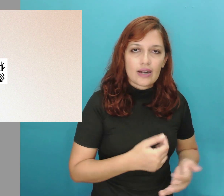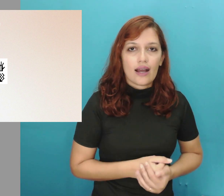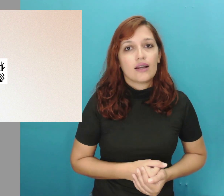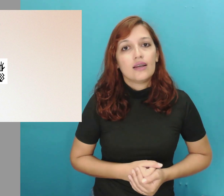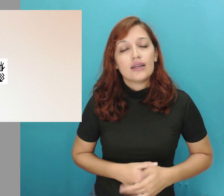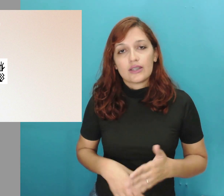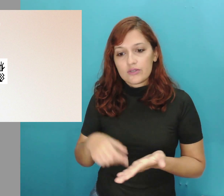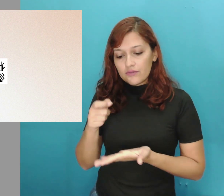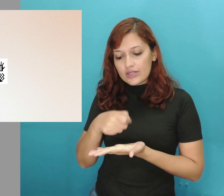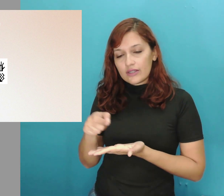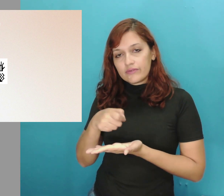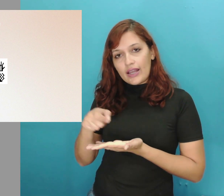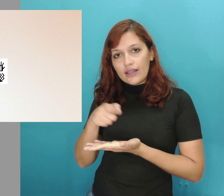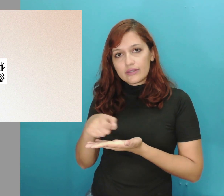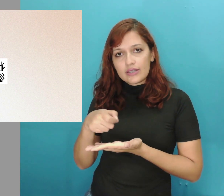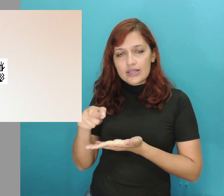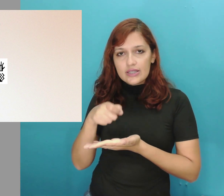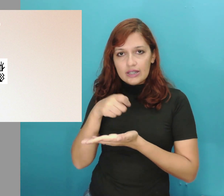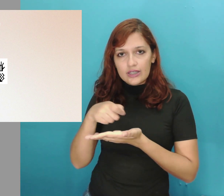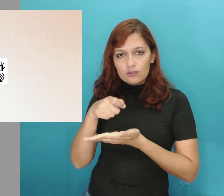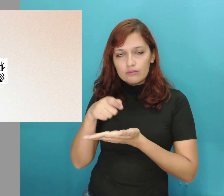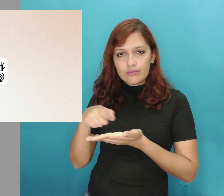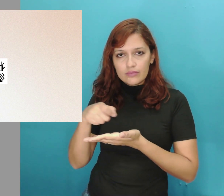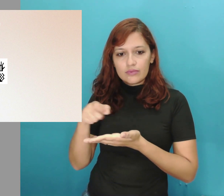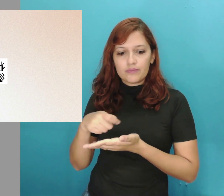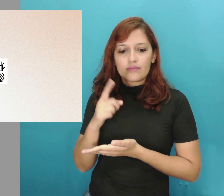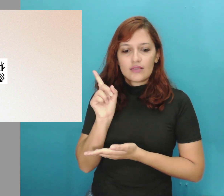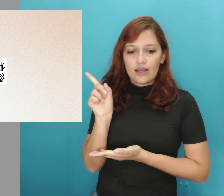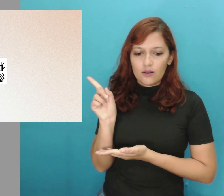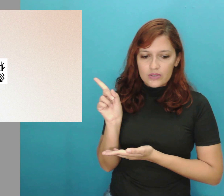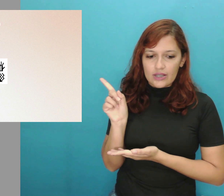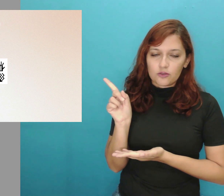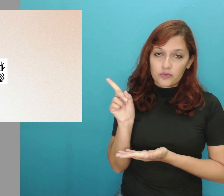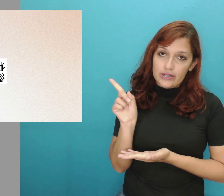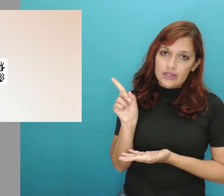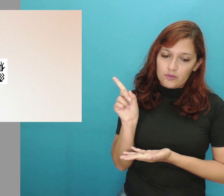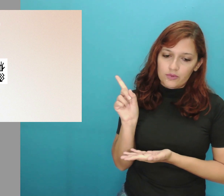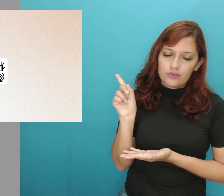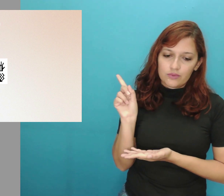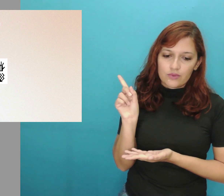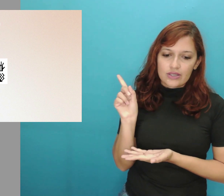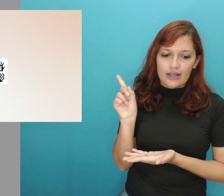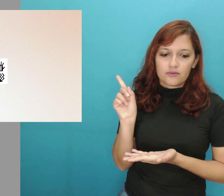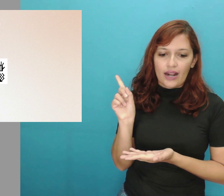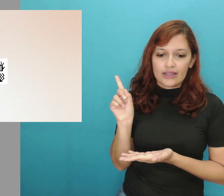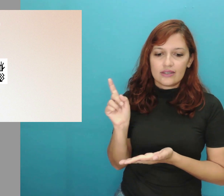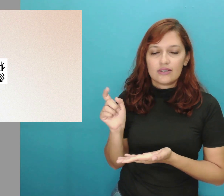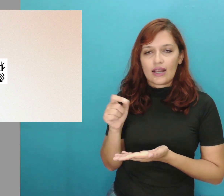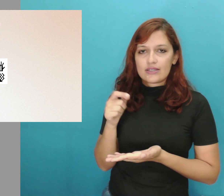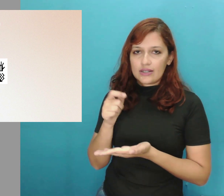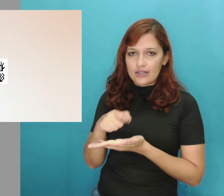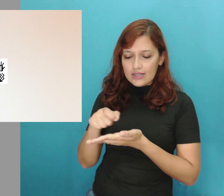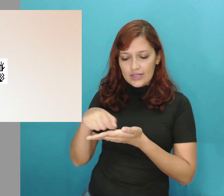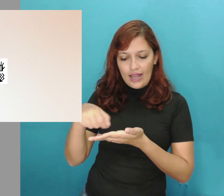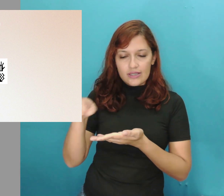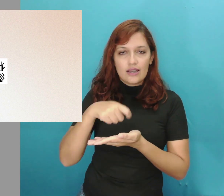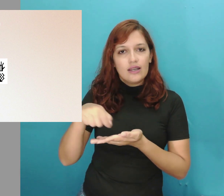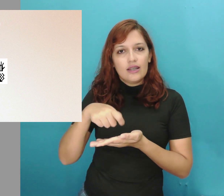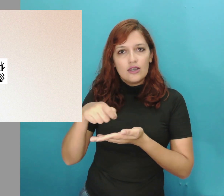encontrar. Então, se você tiver escrito, usando, por exemplo, o sign writing, a escrita de sinais,